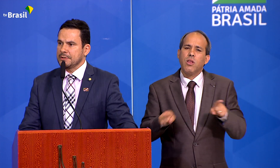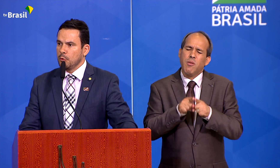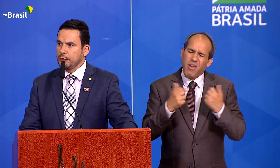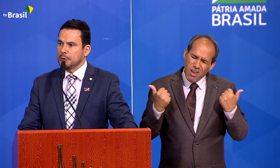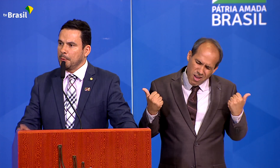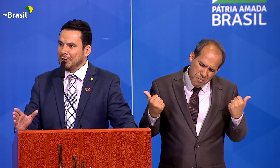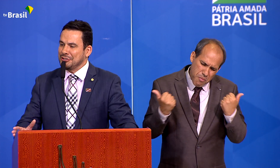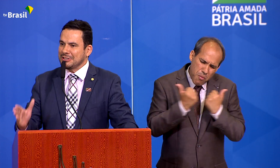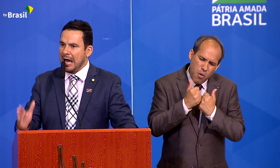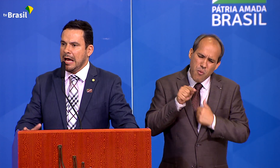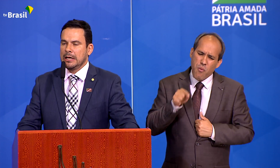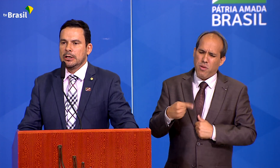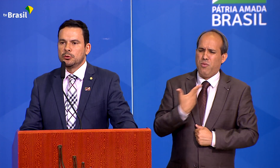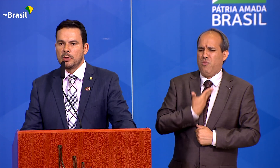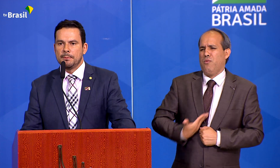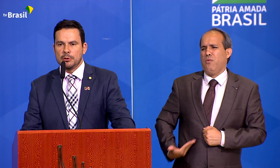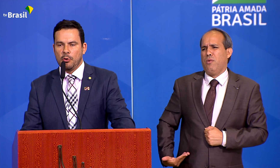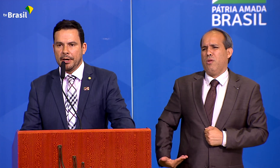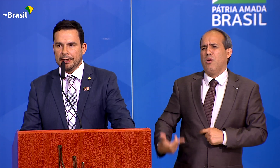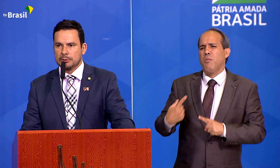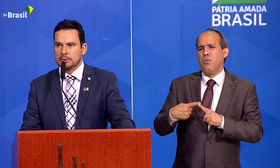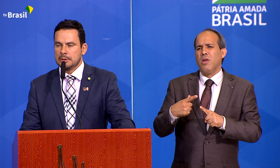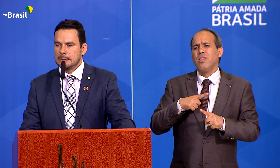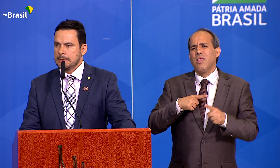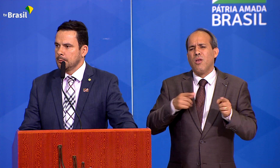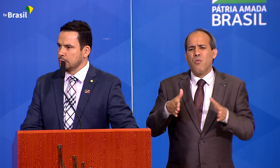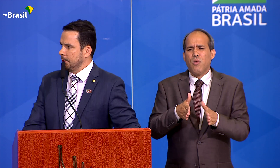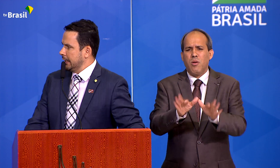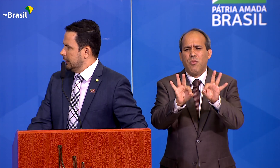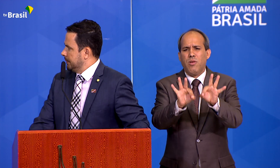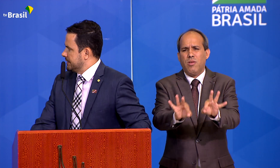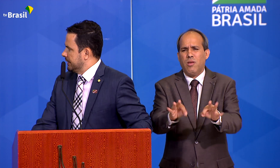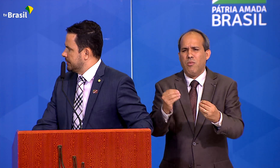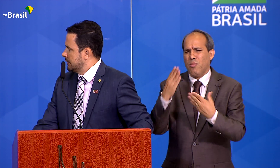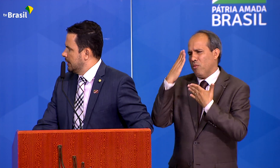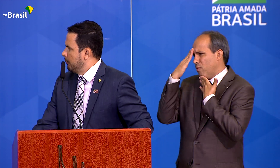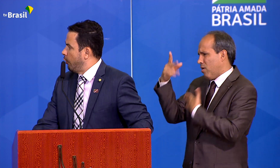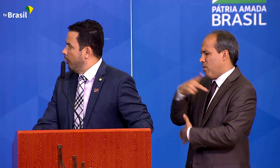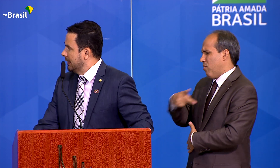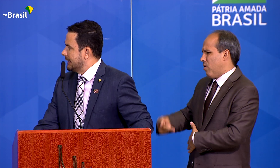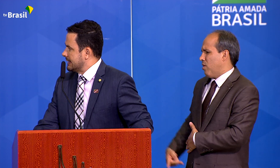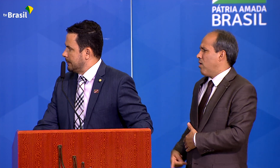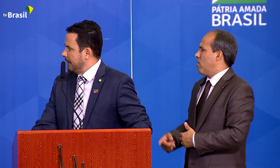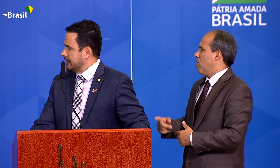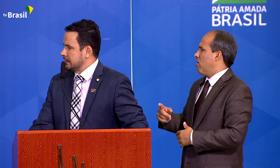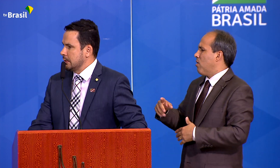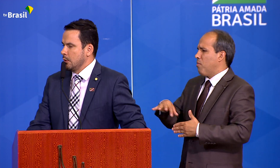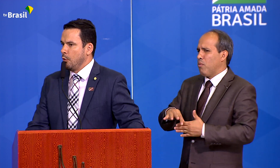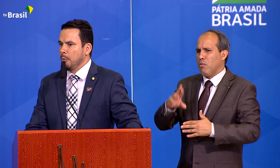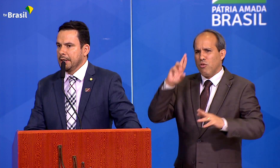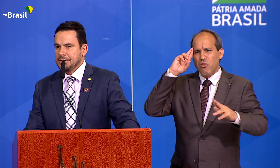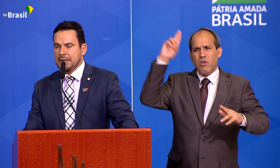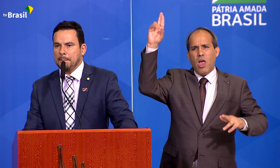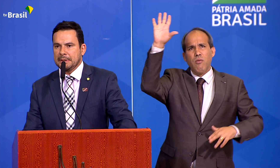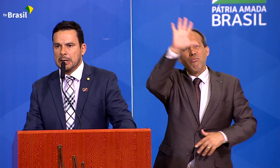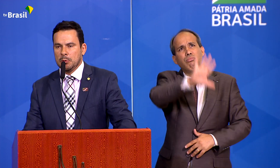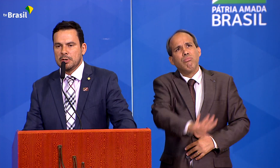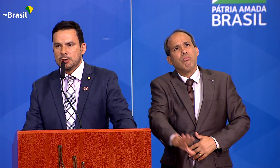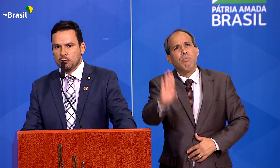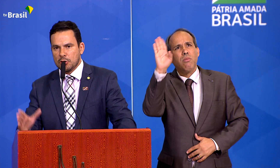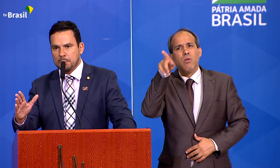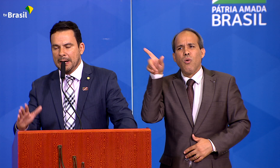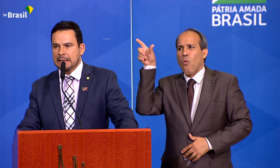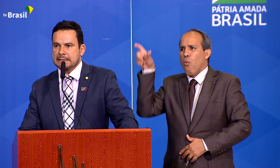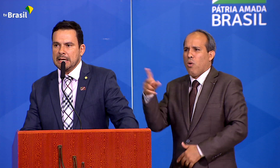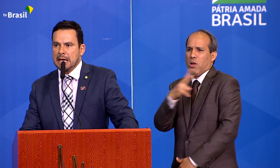apoia o ex-governo porque está no caminho correto Muito obrigado Presidente ou comandar esse país como o grande